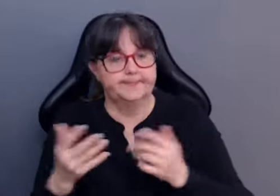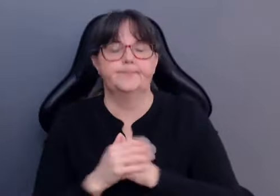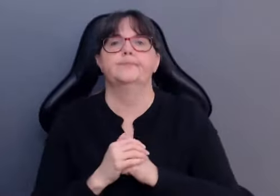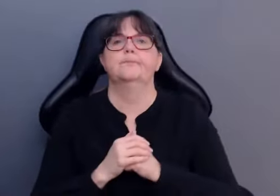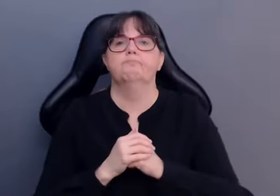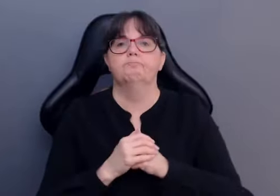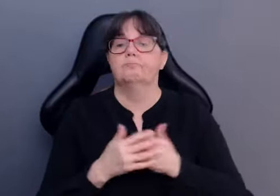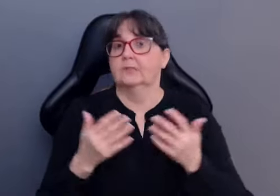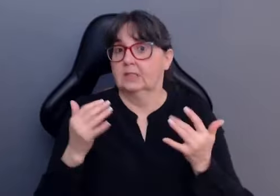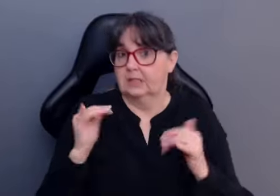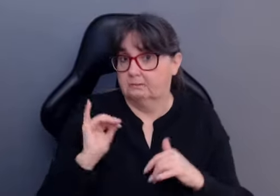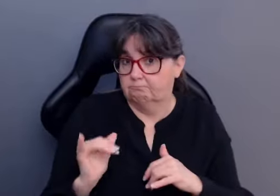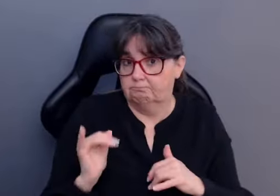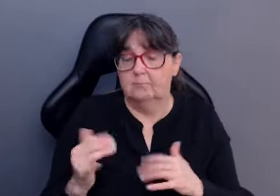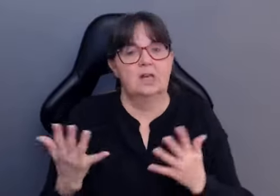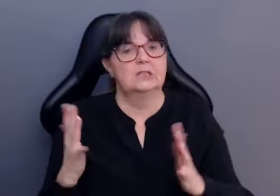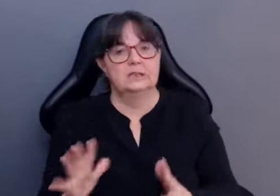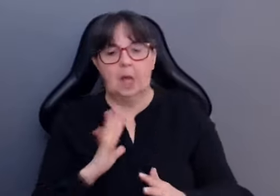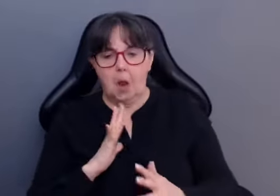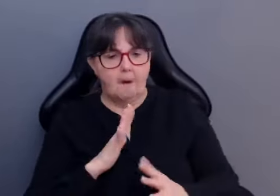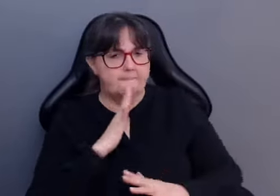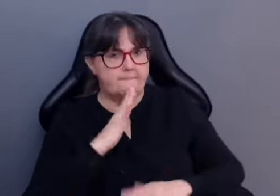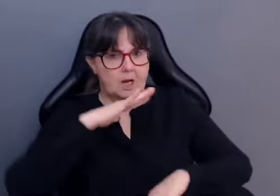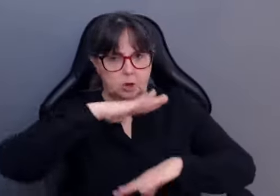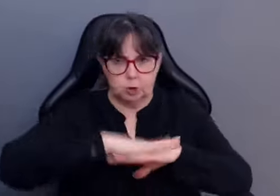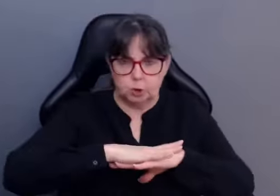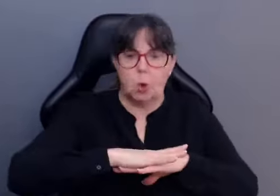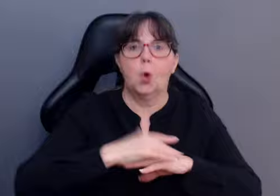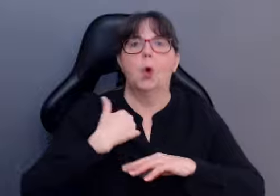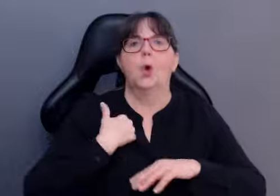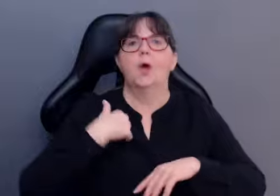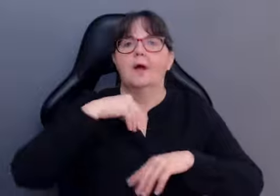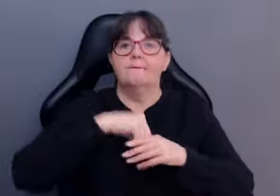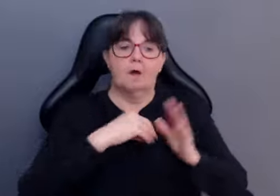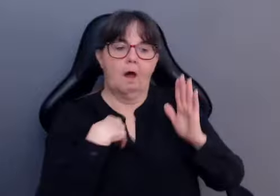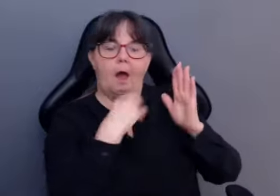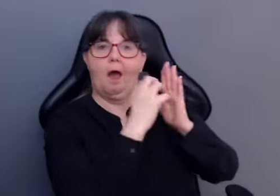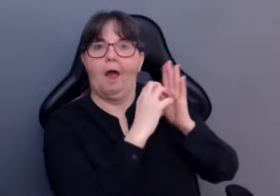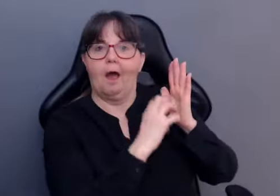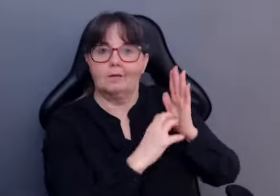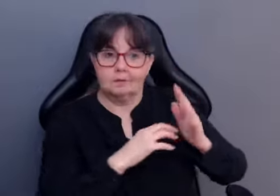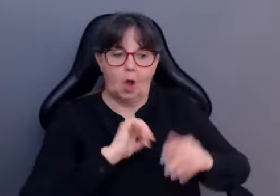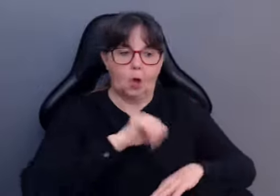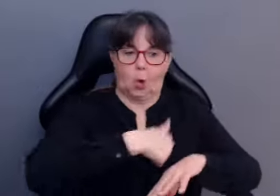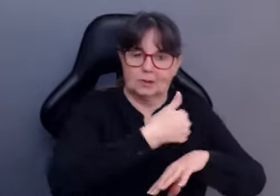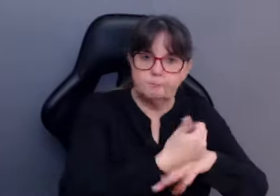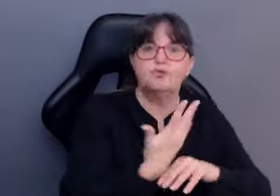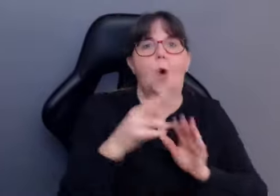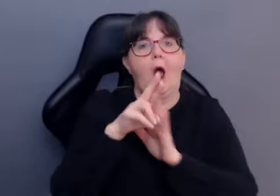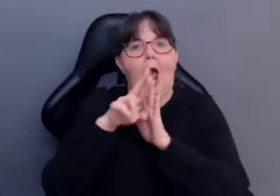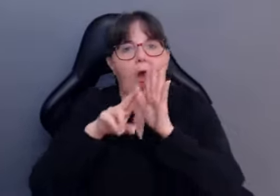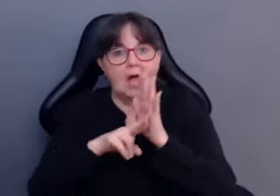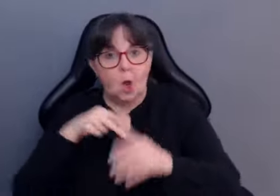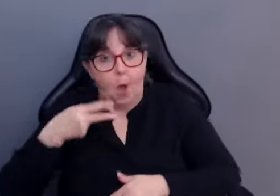À moins de dispositions contraires dans l'acte constitutif ou dans les règlements de la